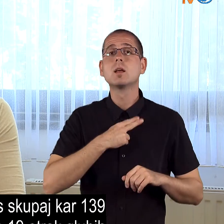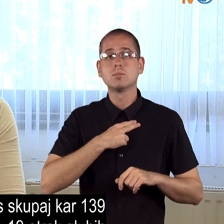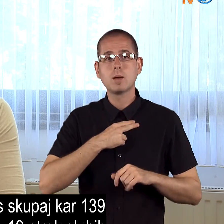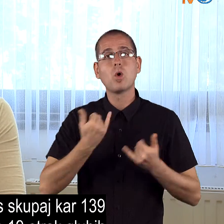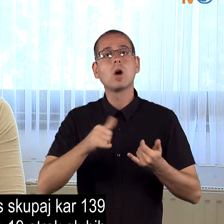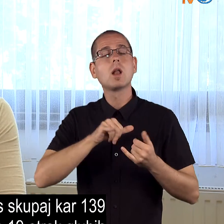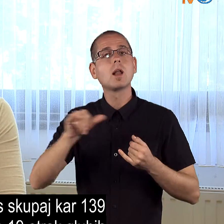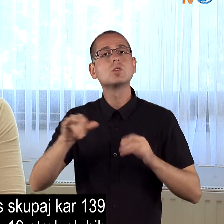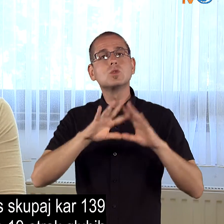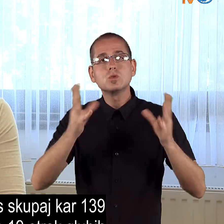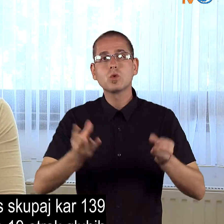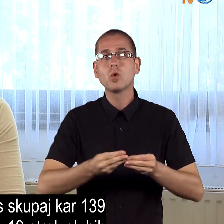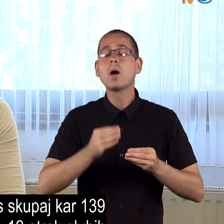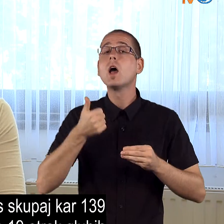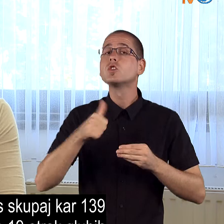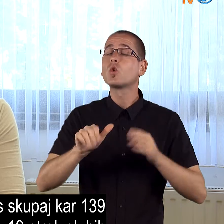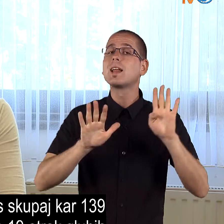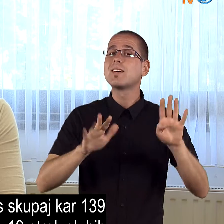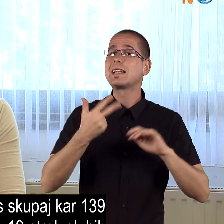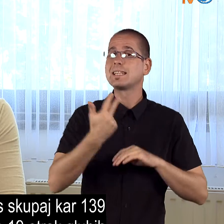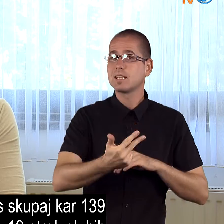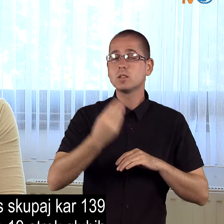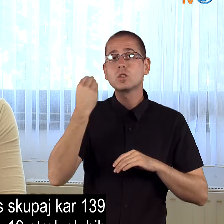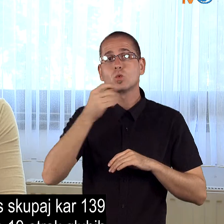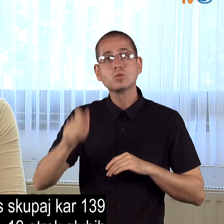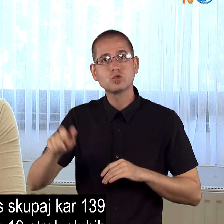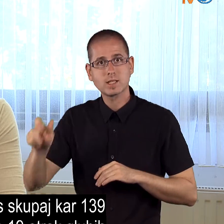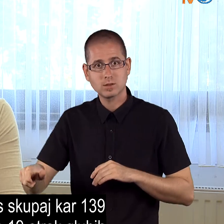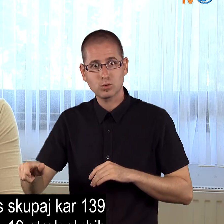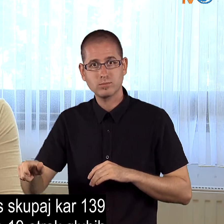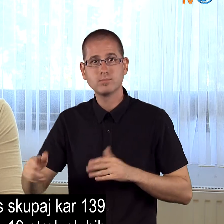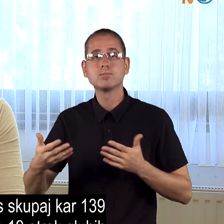imamo letos skupaj kar 139 učencev.